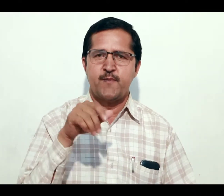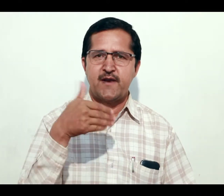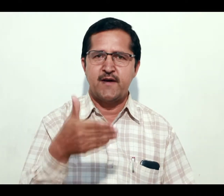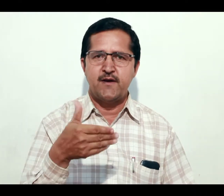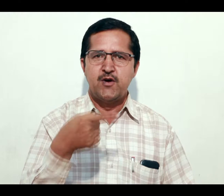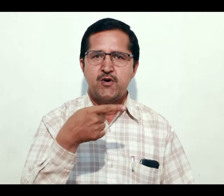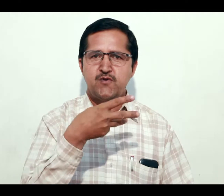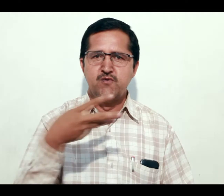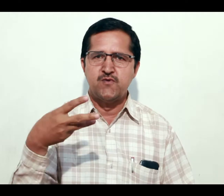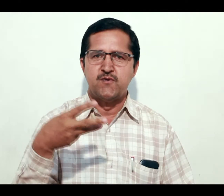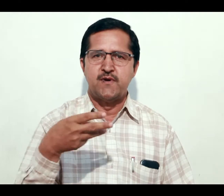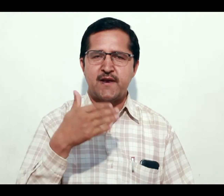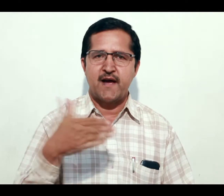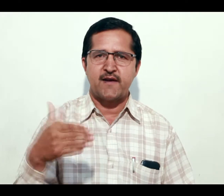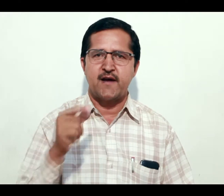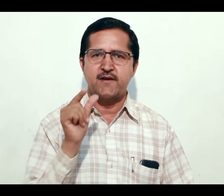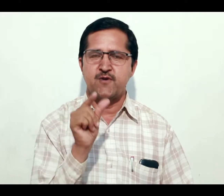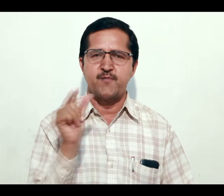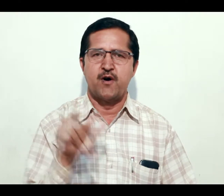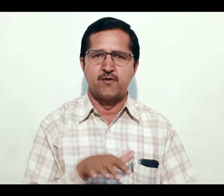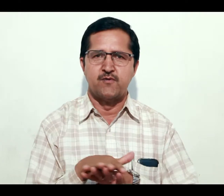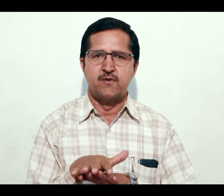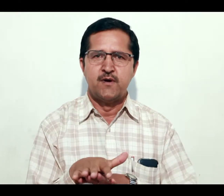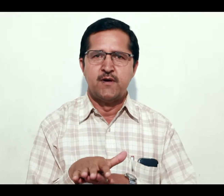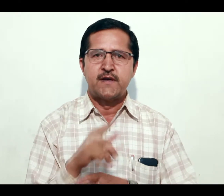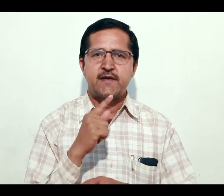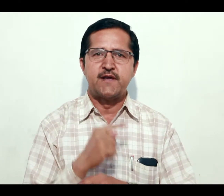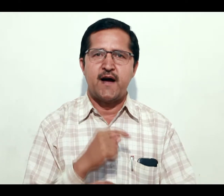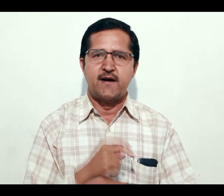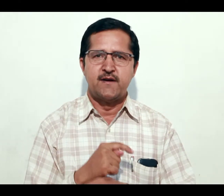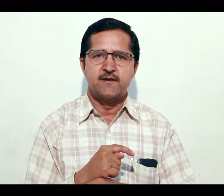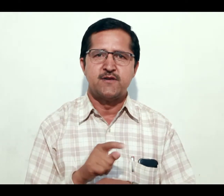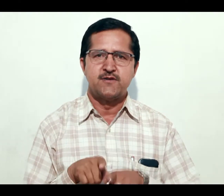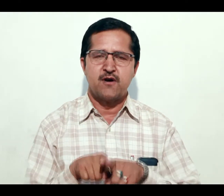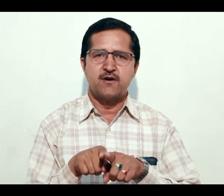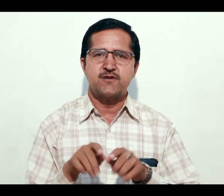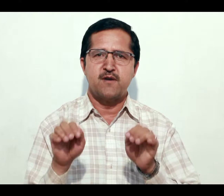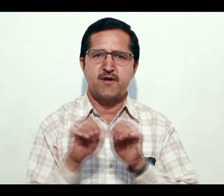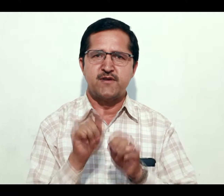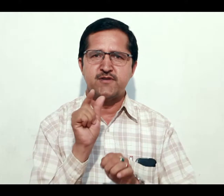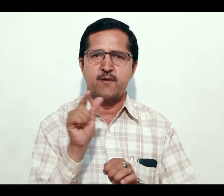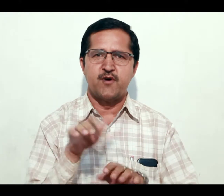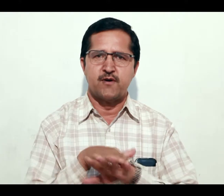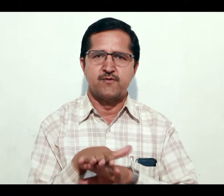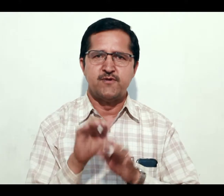तपाईँलाई नु लागेका शब्दहरू, क्रियासँग सम्बन्धित शब्दहरू